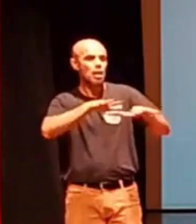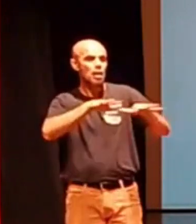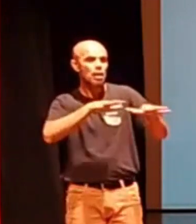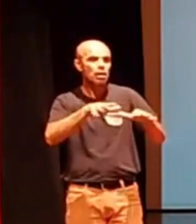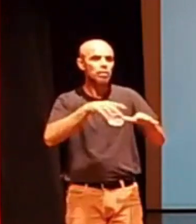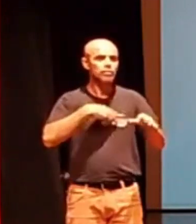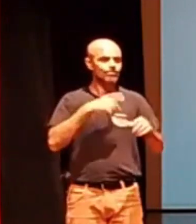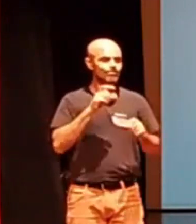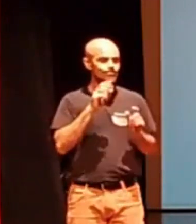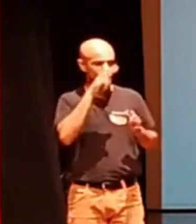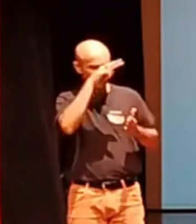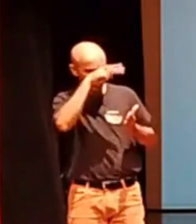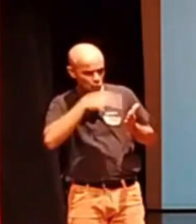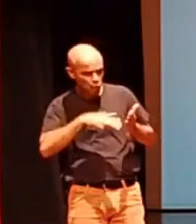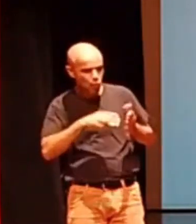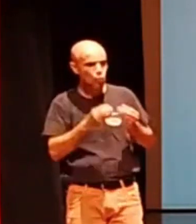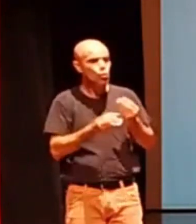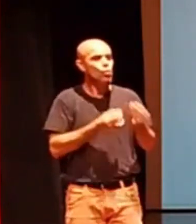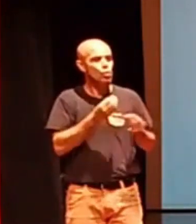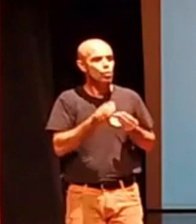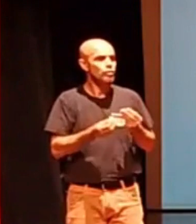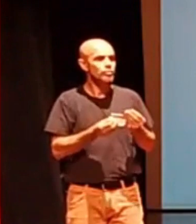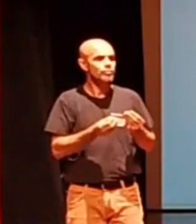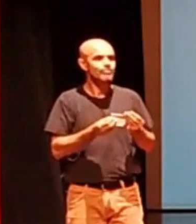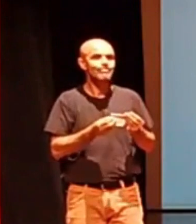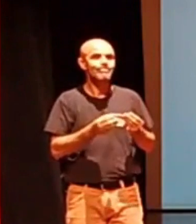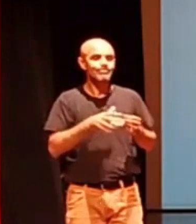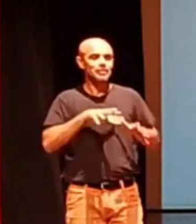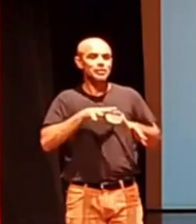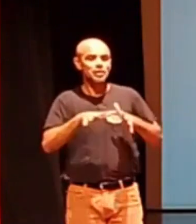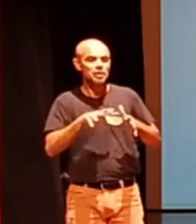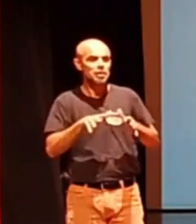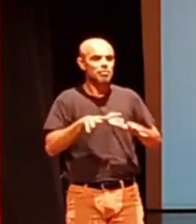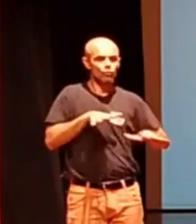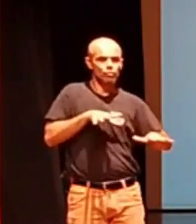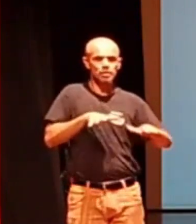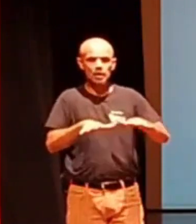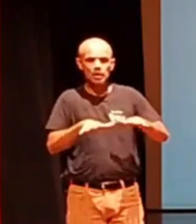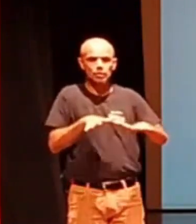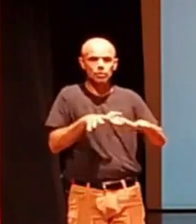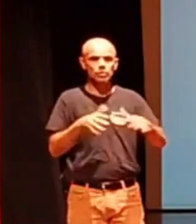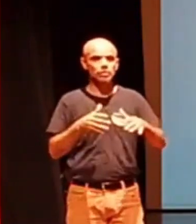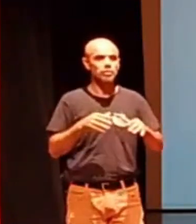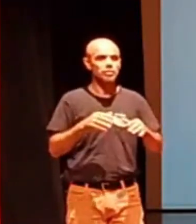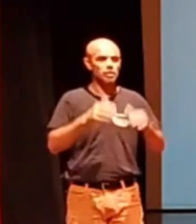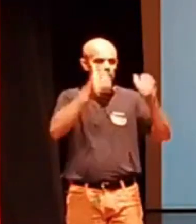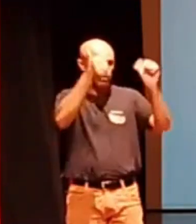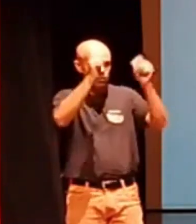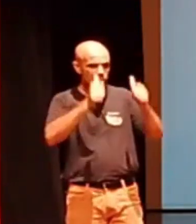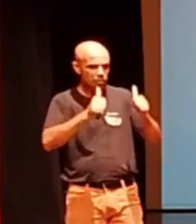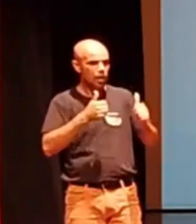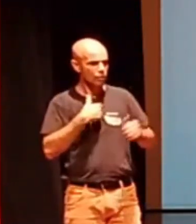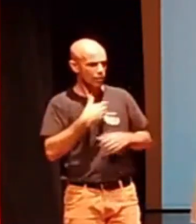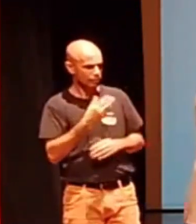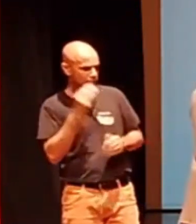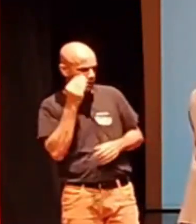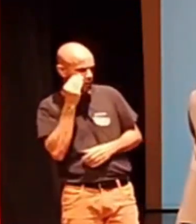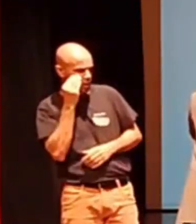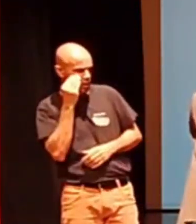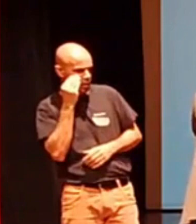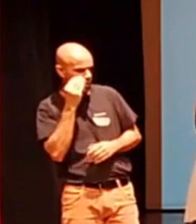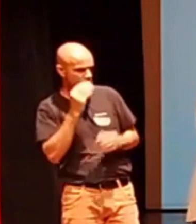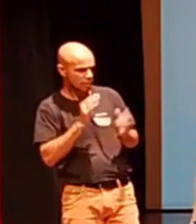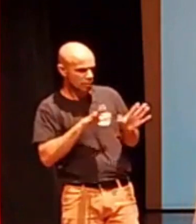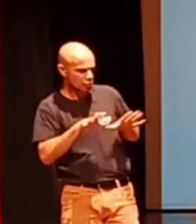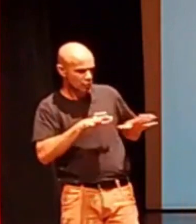consegue ver nessa paciente e o que ela consegue movimentar daquele corpo durante a sua avaliação. Então, aqui, se vocês estão observando, a